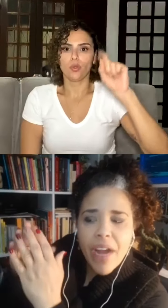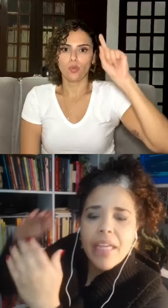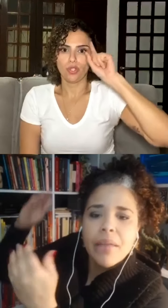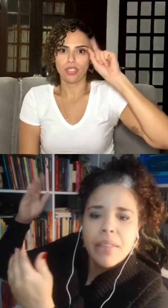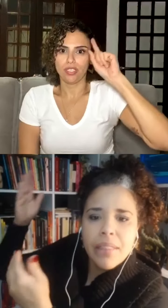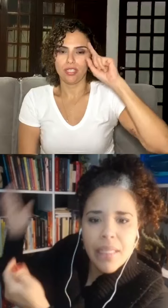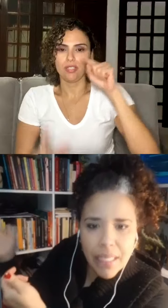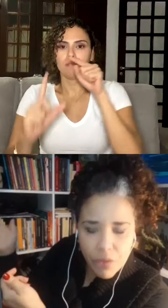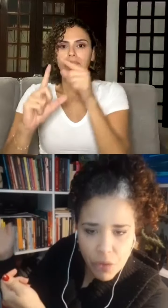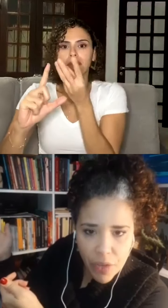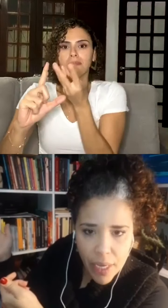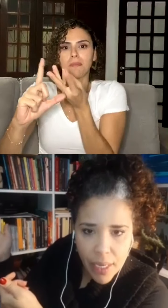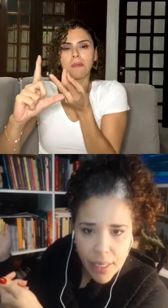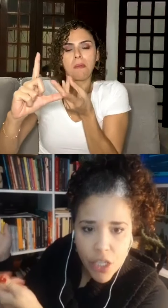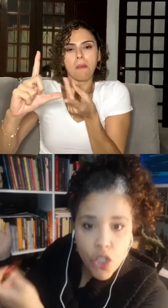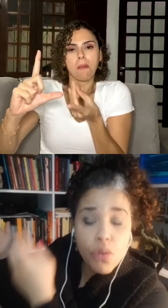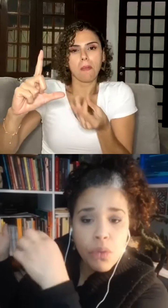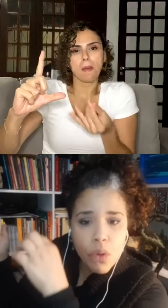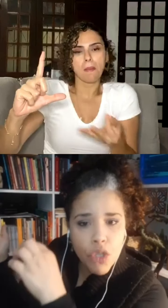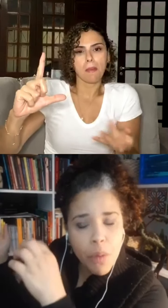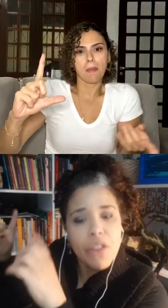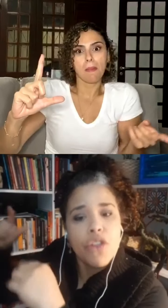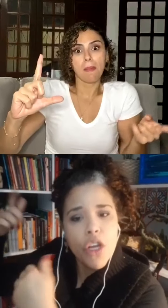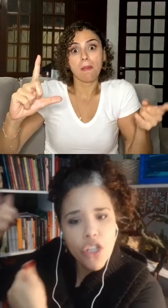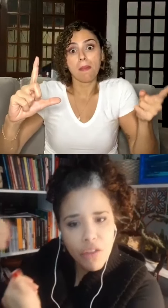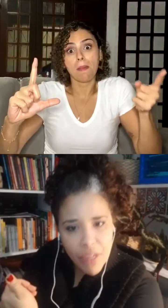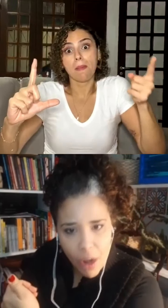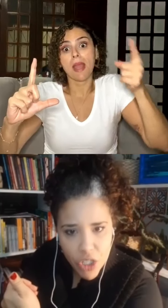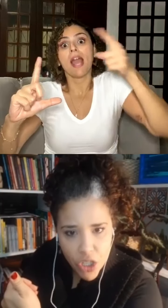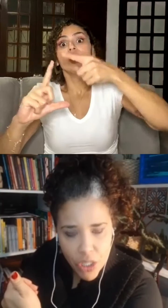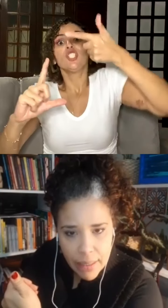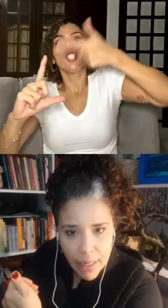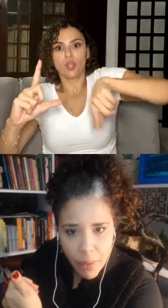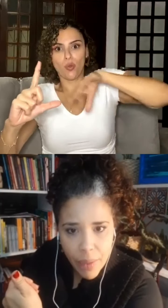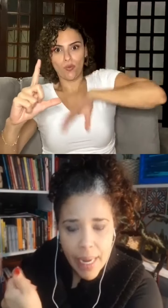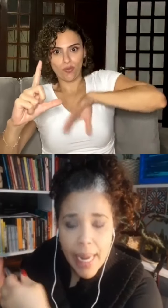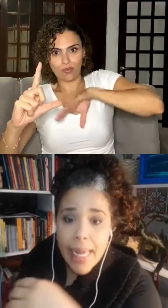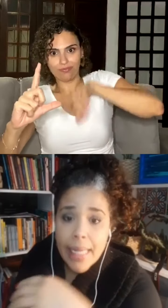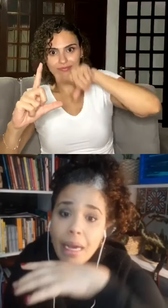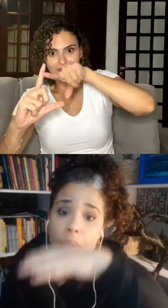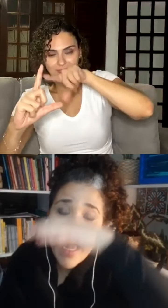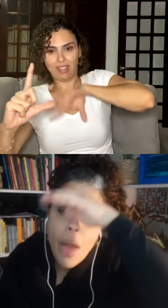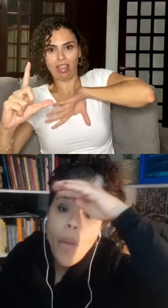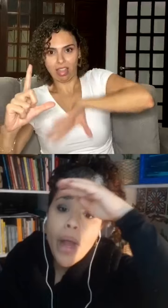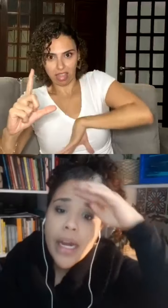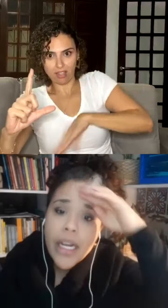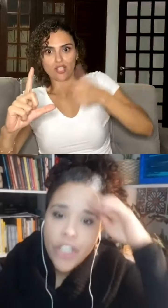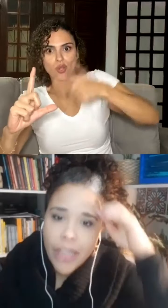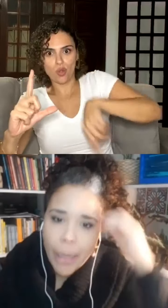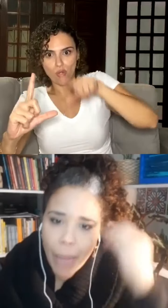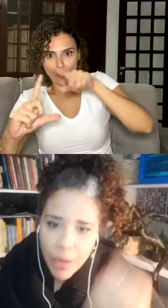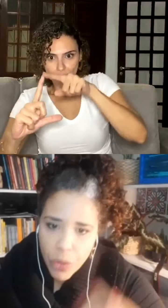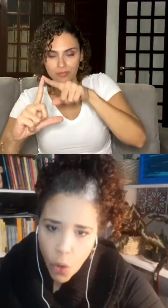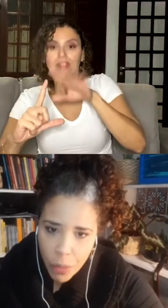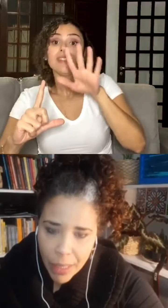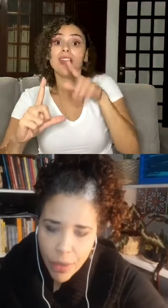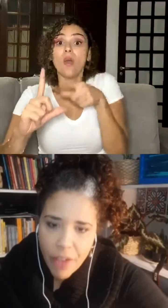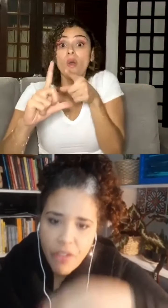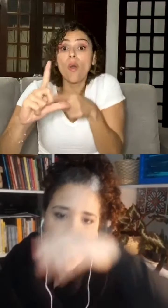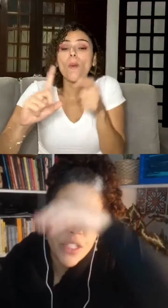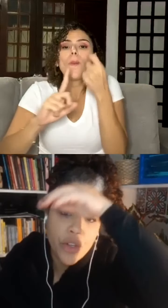vai se desenvolver junto com o espermatozoide e virar uma gestação. Então, é um grande trabalho que o corpo da